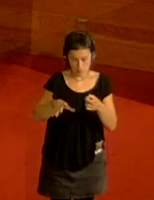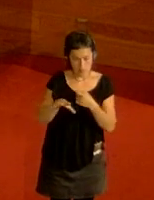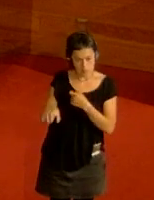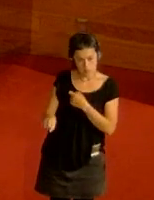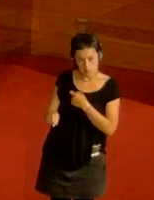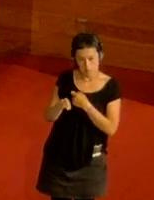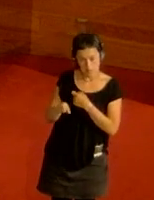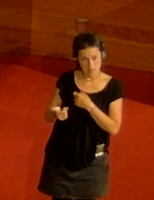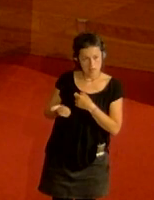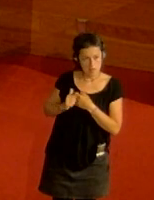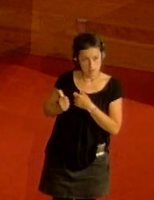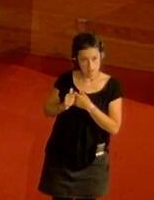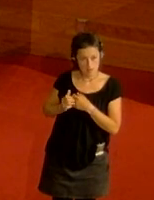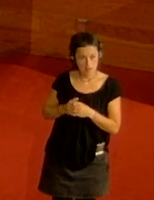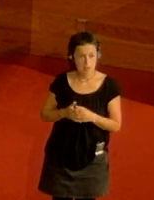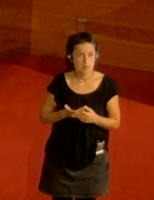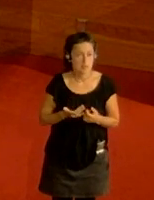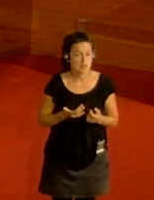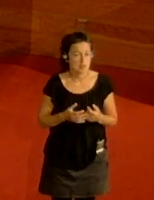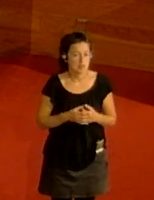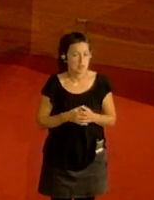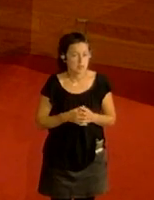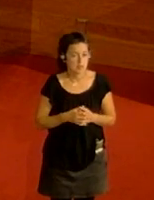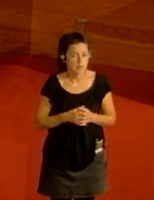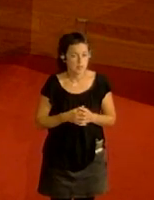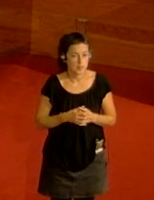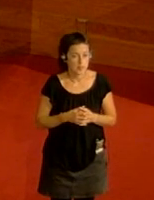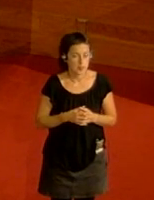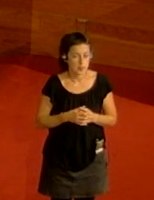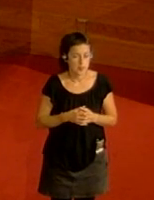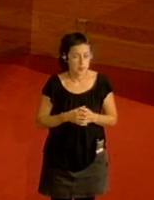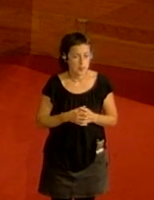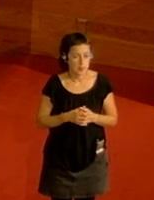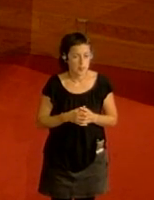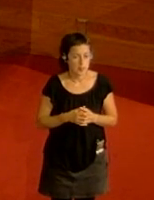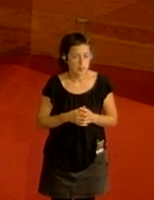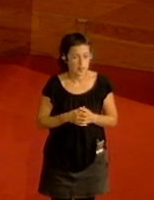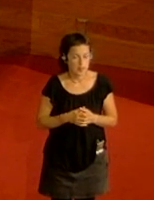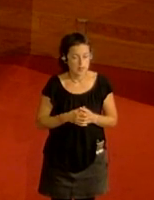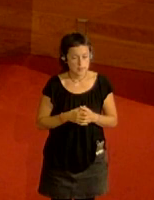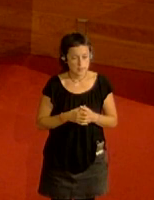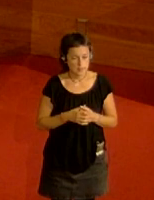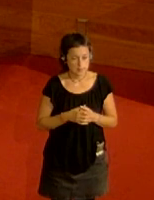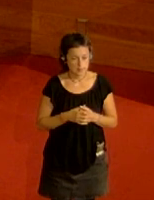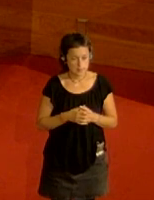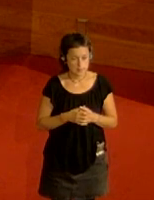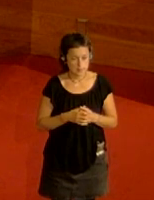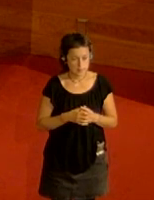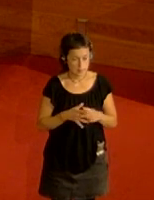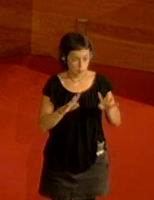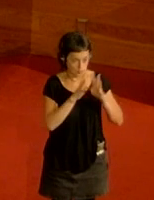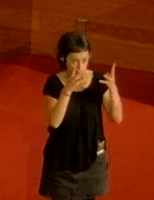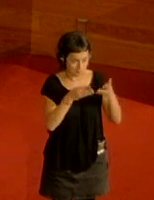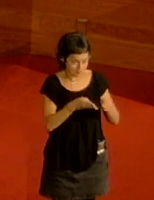importante también en las Industrias digitales de las redes digitales la conversión de de de la puerta de entrada en internet